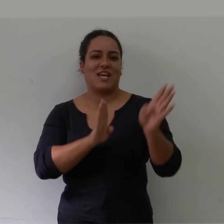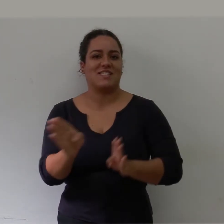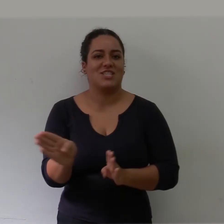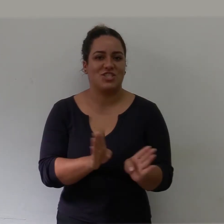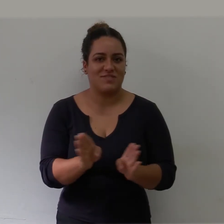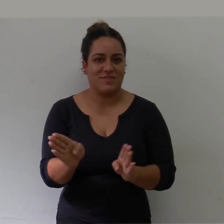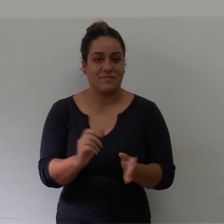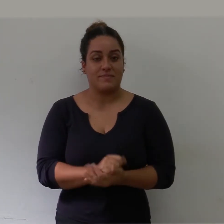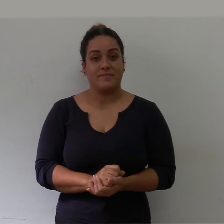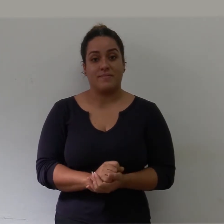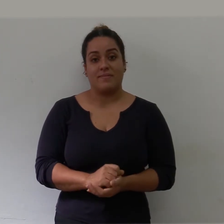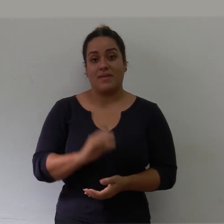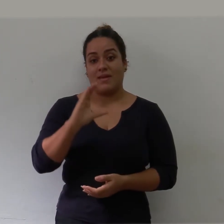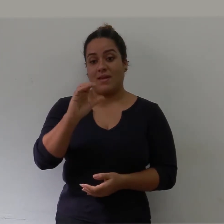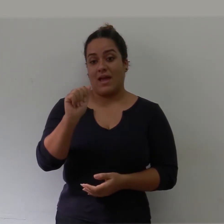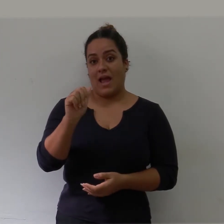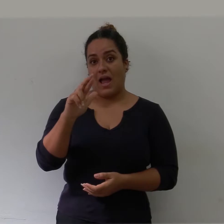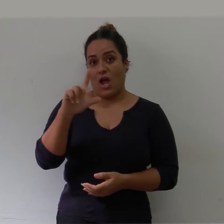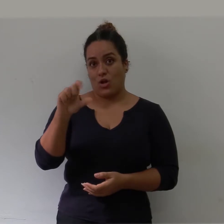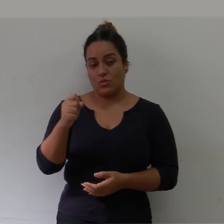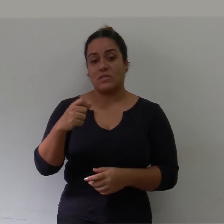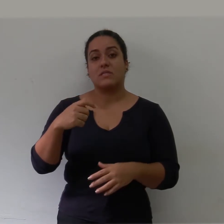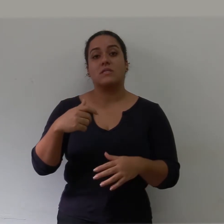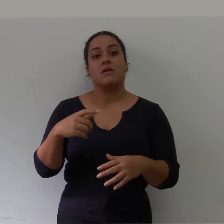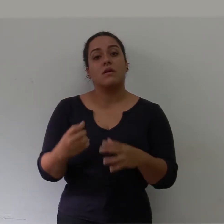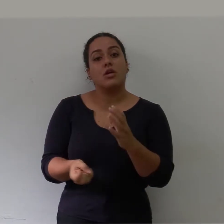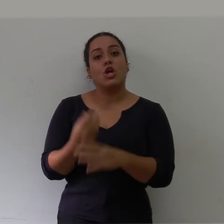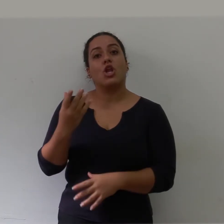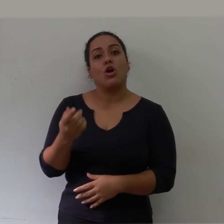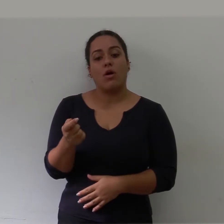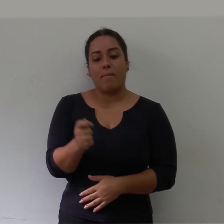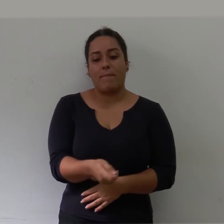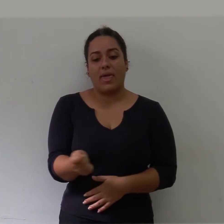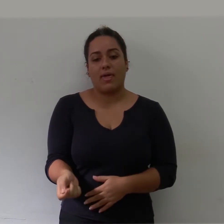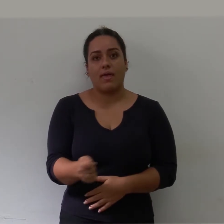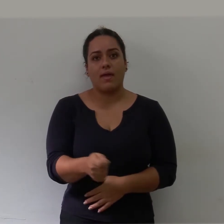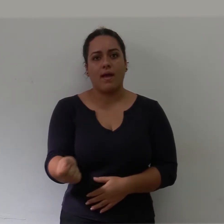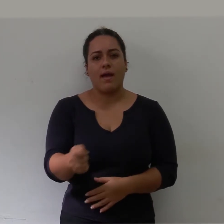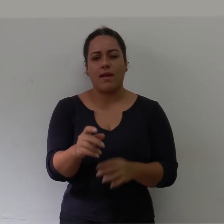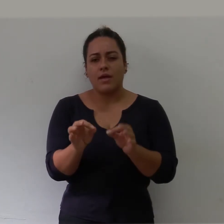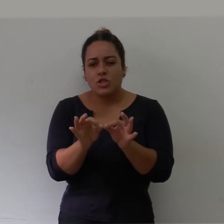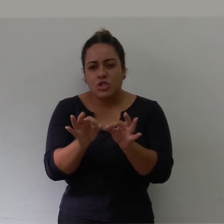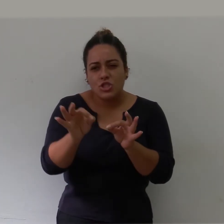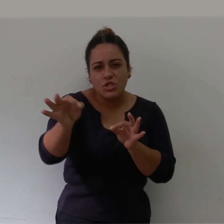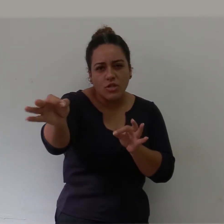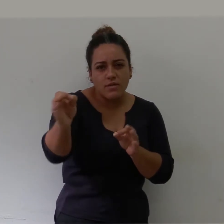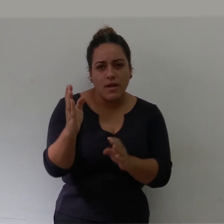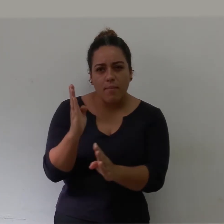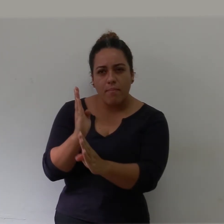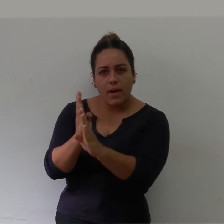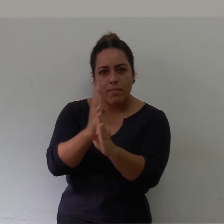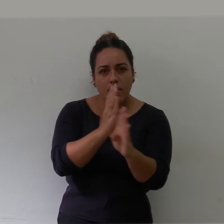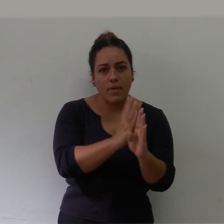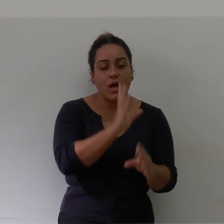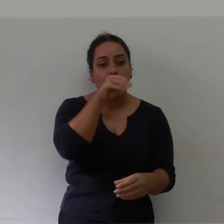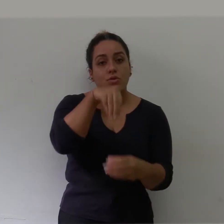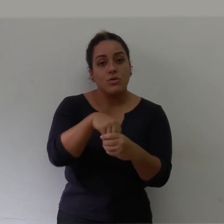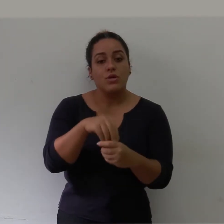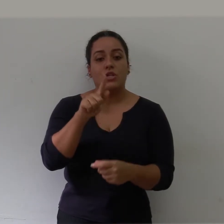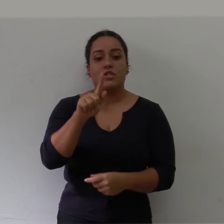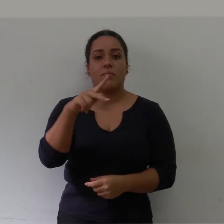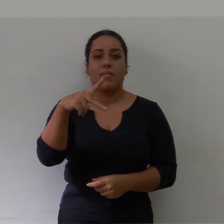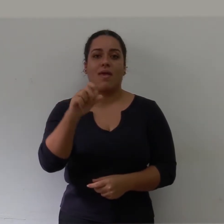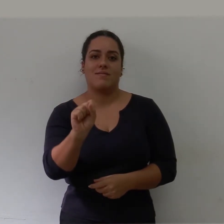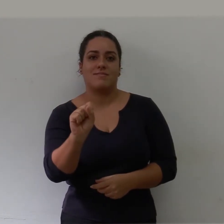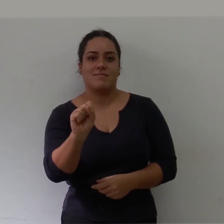assistiva. O Carlos desenvolveu uma bengala que identifica objetos à distância e tem GPS integrado.